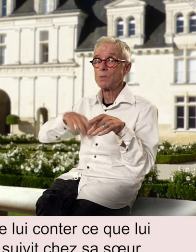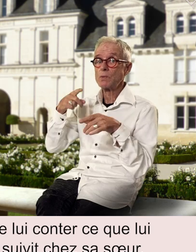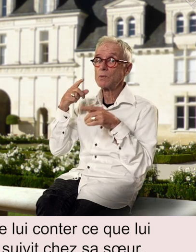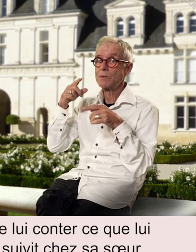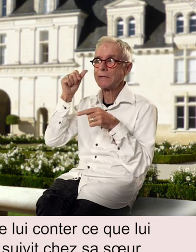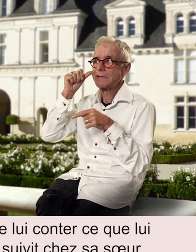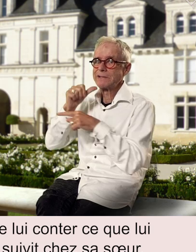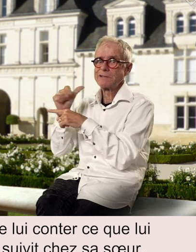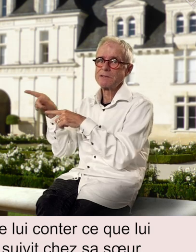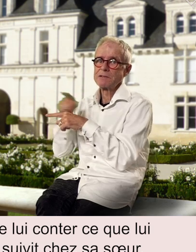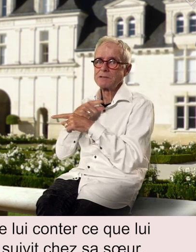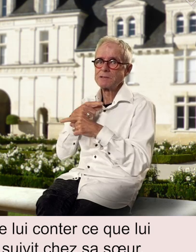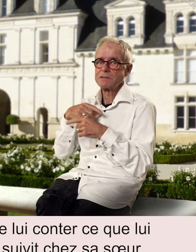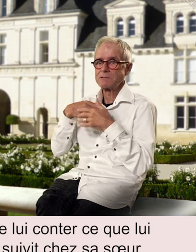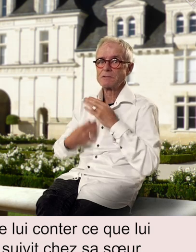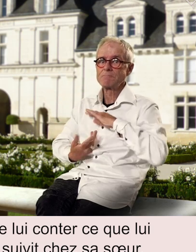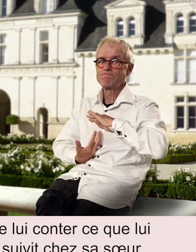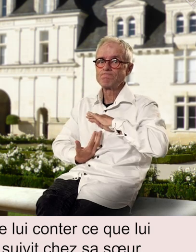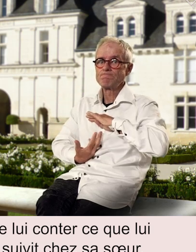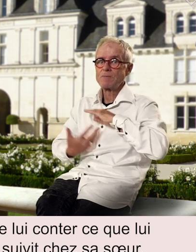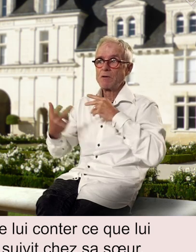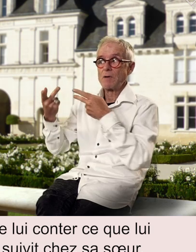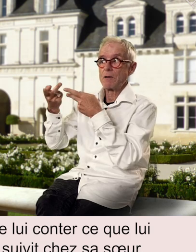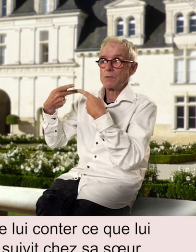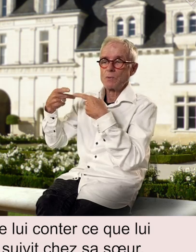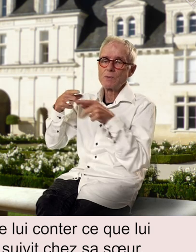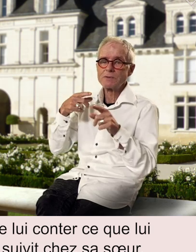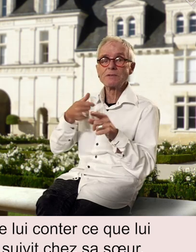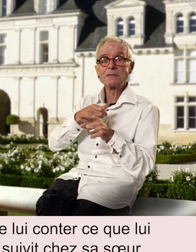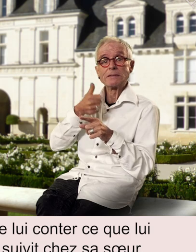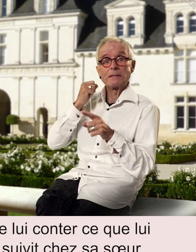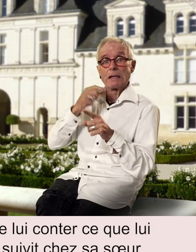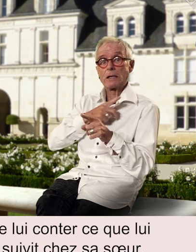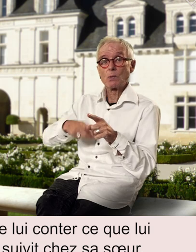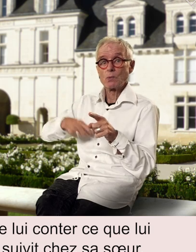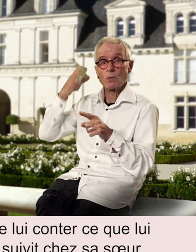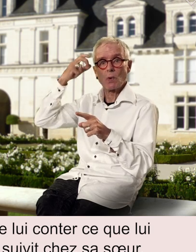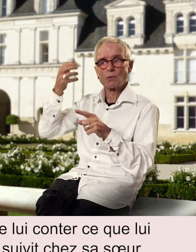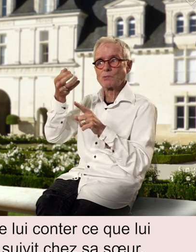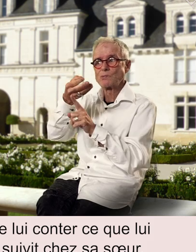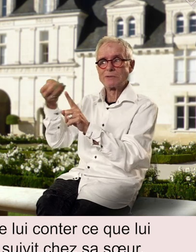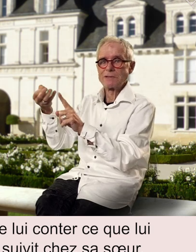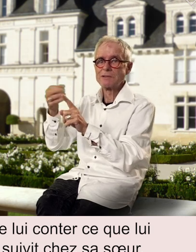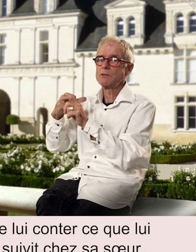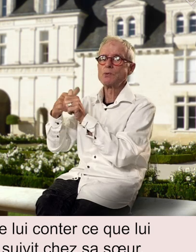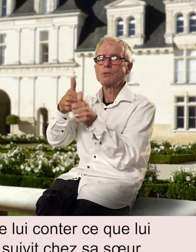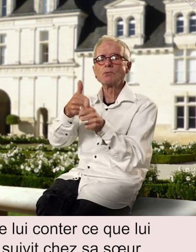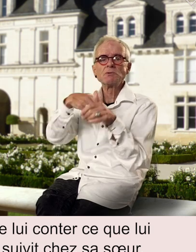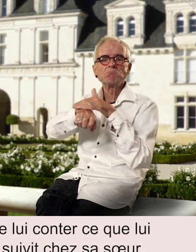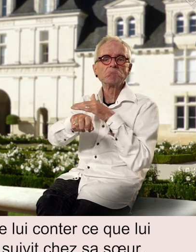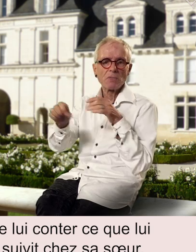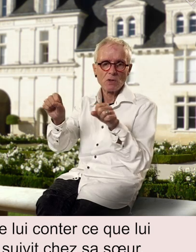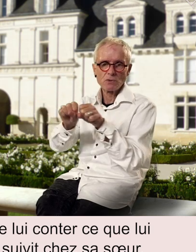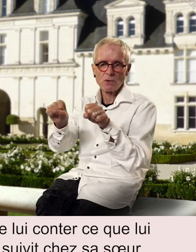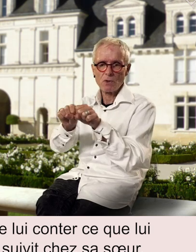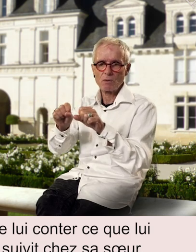qui mourait d'impatience de lui conter ce que lui avait dit le duc d'Anjou le jour précédent, la suivit chez sa sœur. Mais